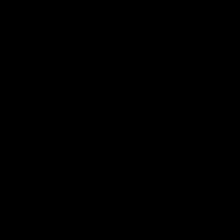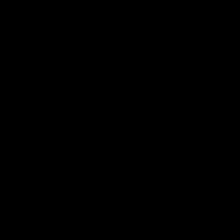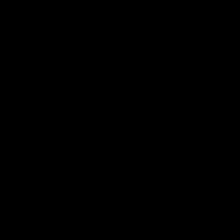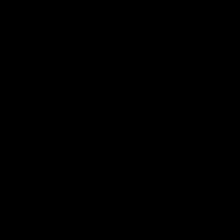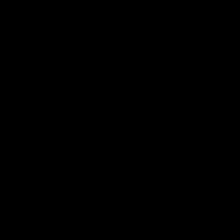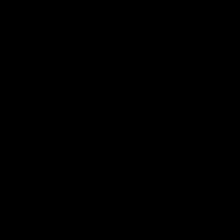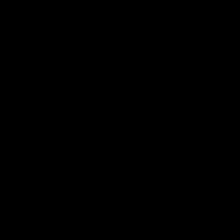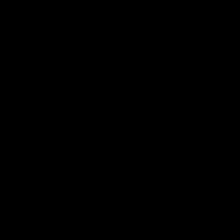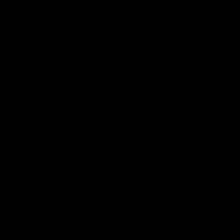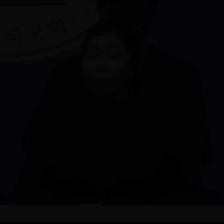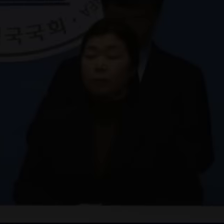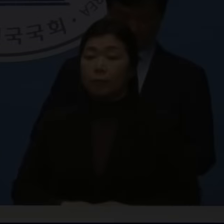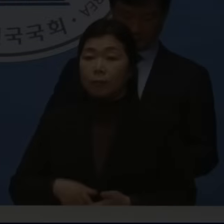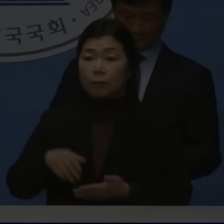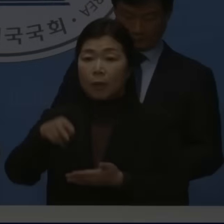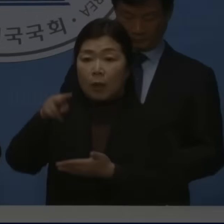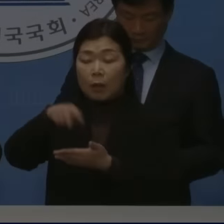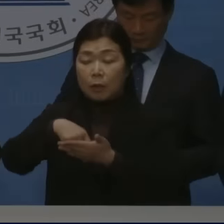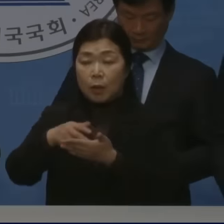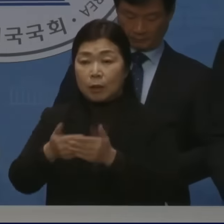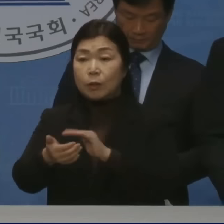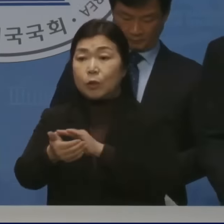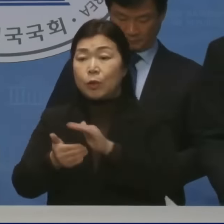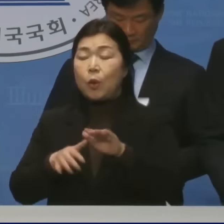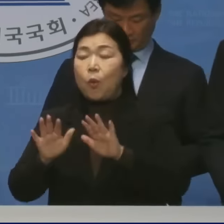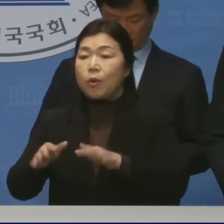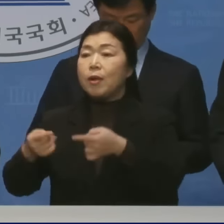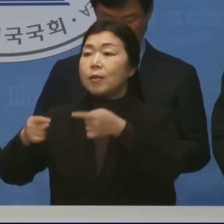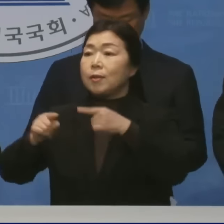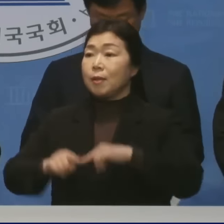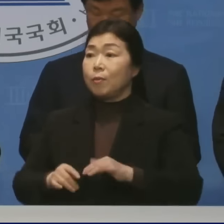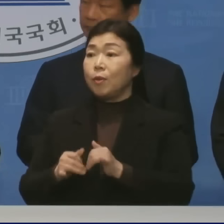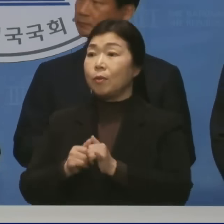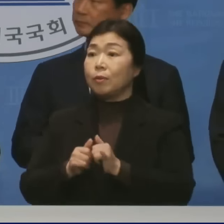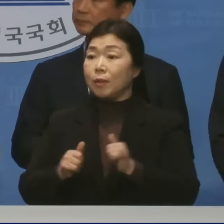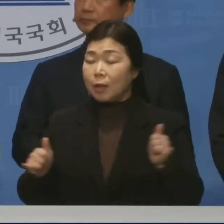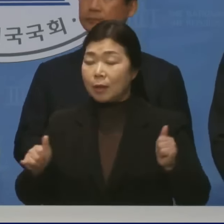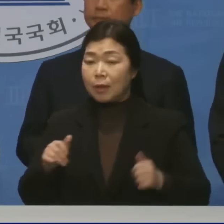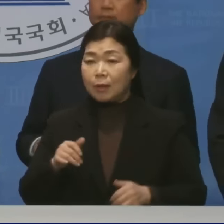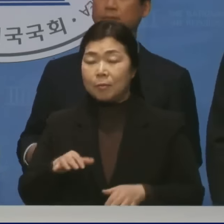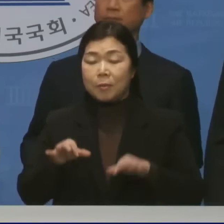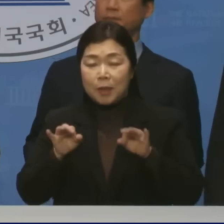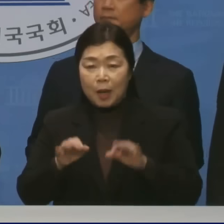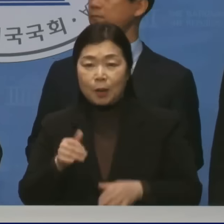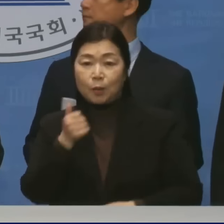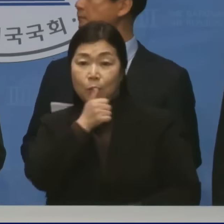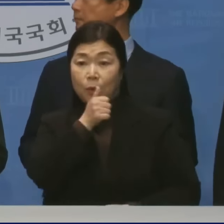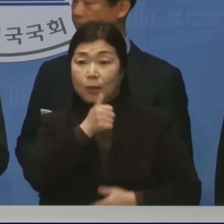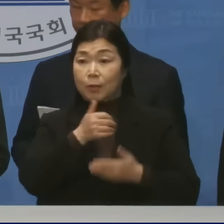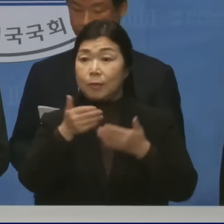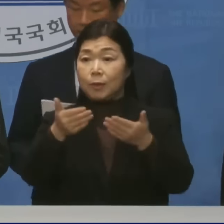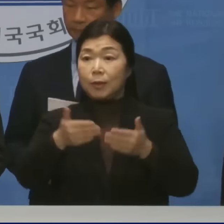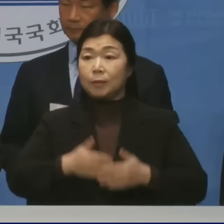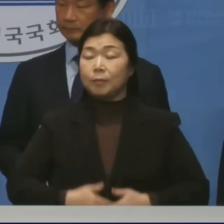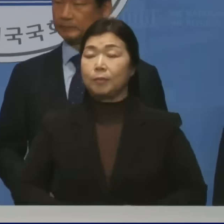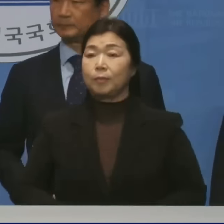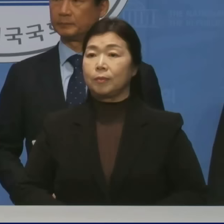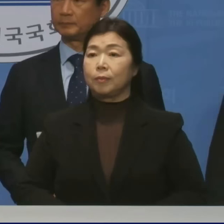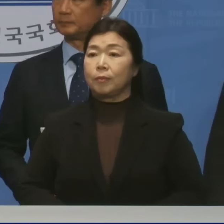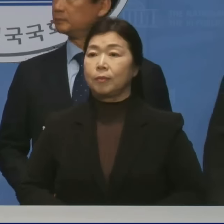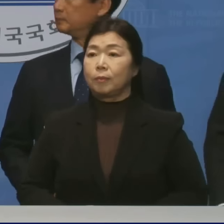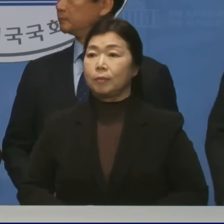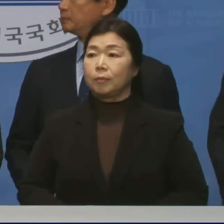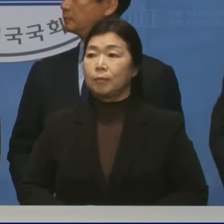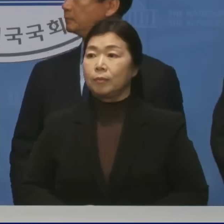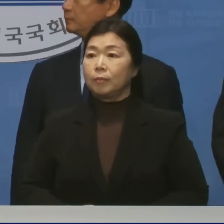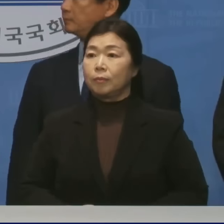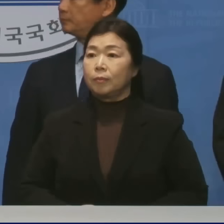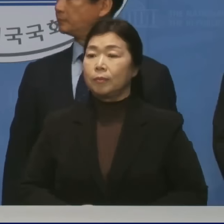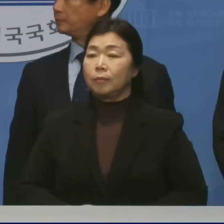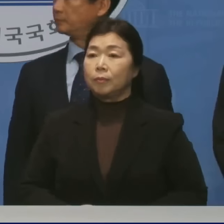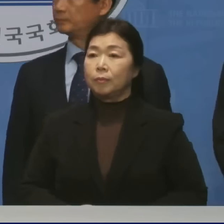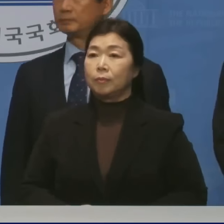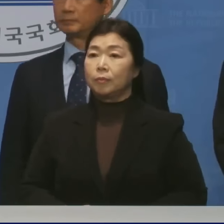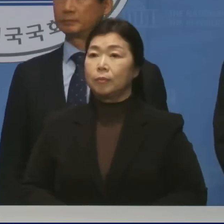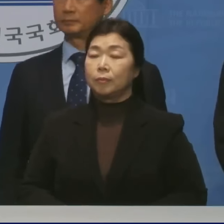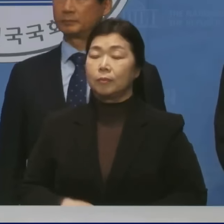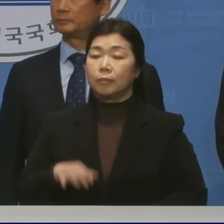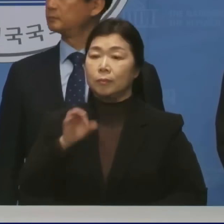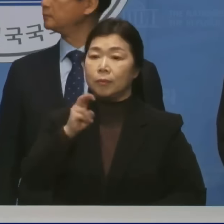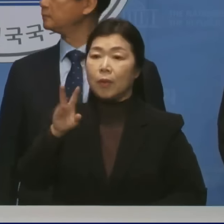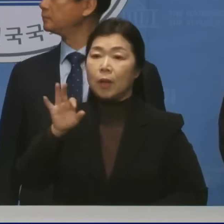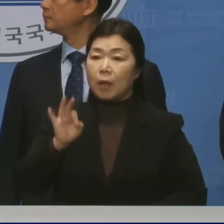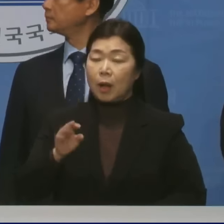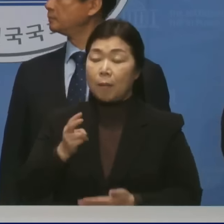예, 기자회견문 낭독에 앞서 오늘 참석하신 분들을 잠깐 소개해드리겠습니다. 오른쪽부터 하겠습니다. 예,